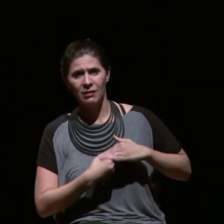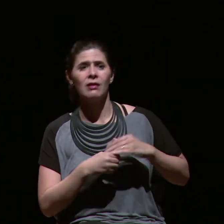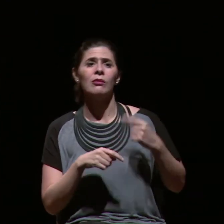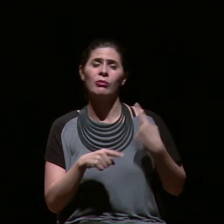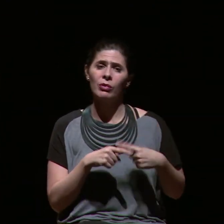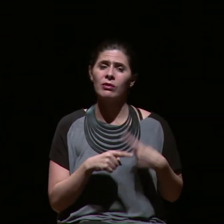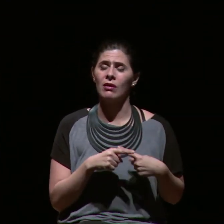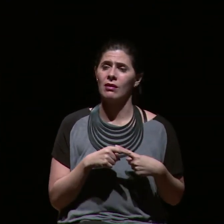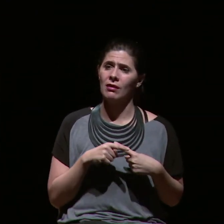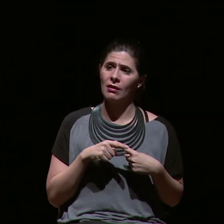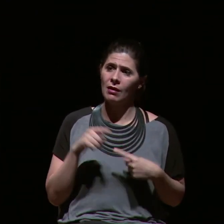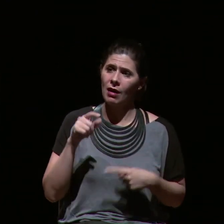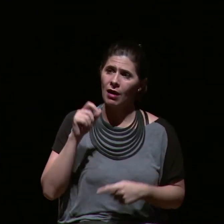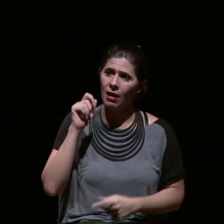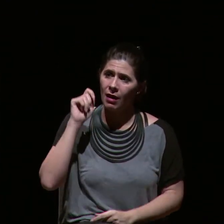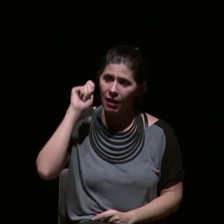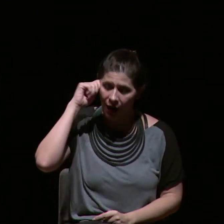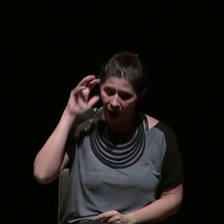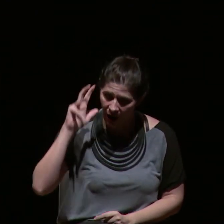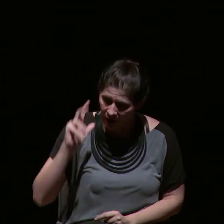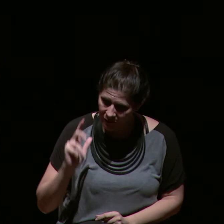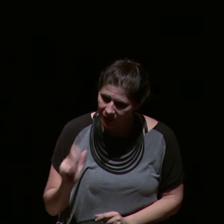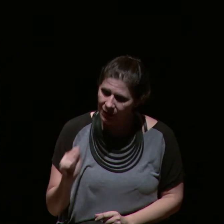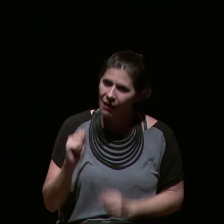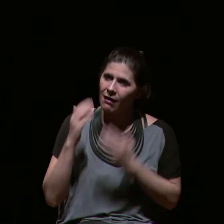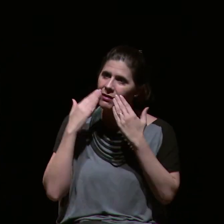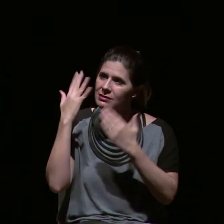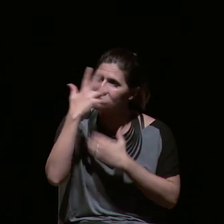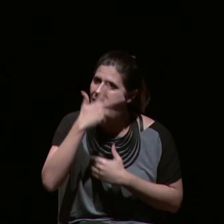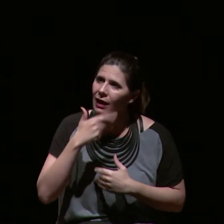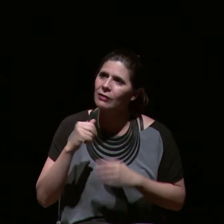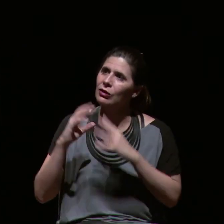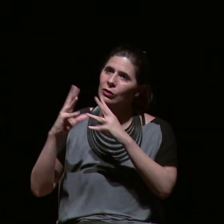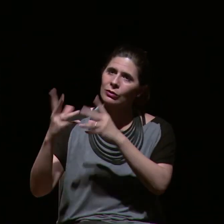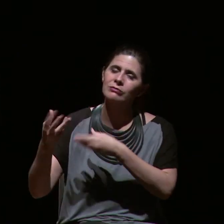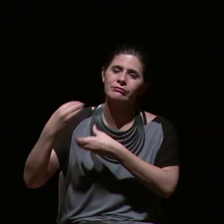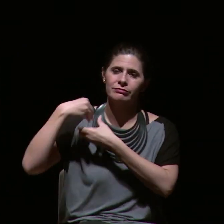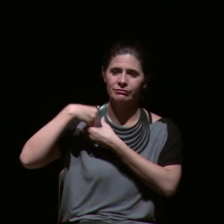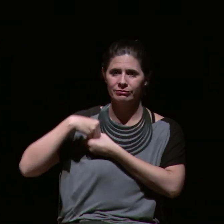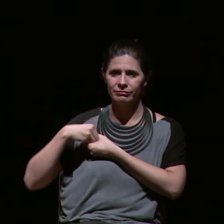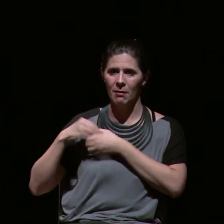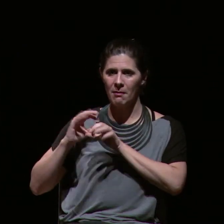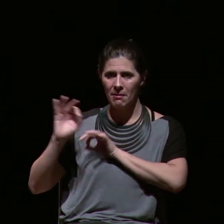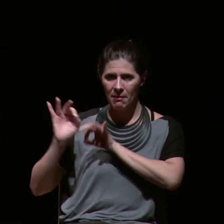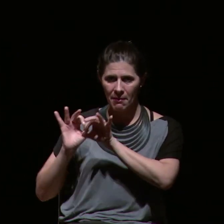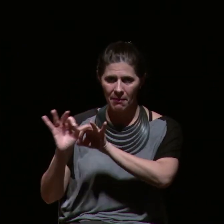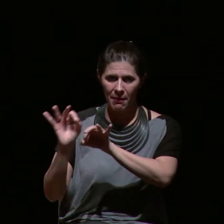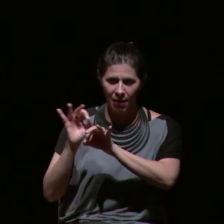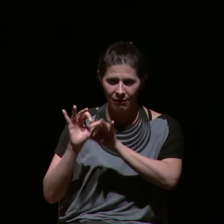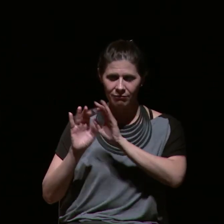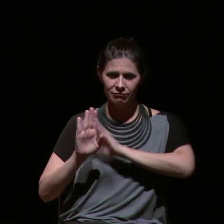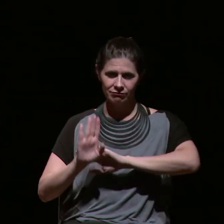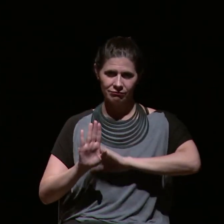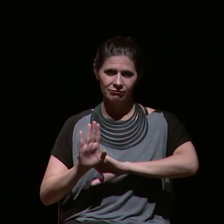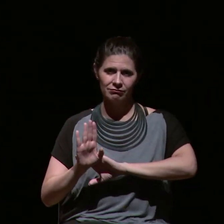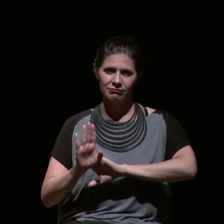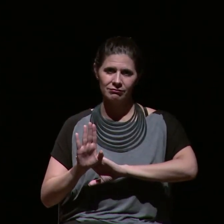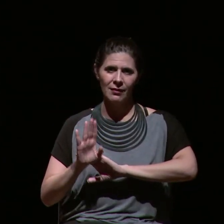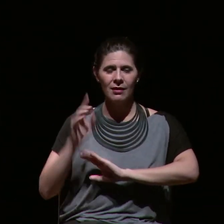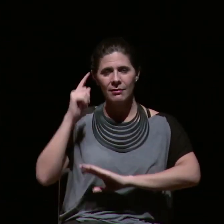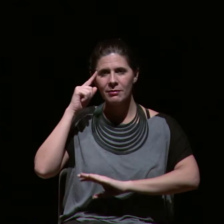estética, sua materialidade a planos subalternos. E a apresentação destes planos subalternos no âmbito do prestígio das artes de